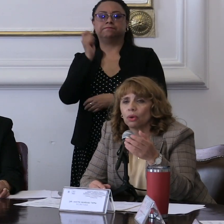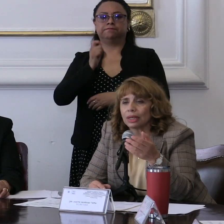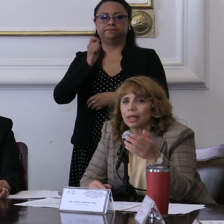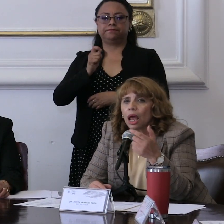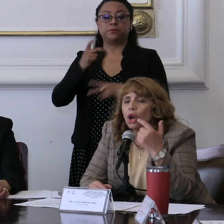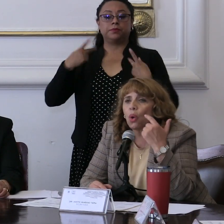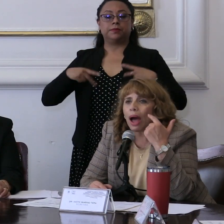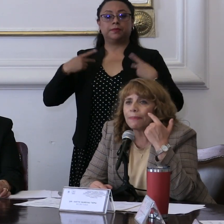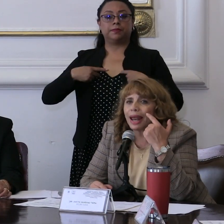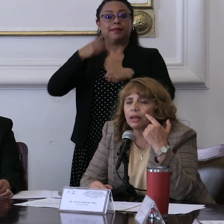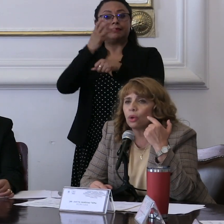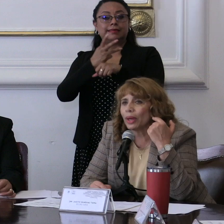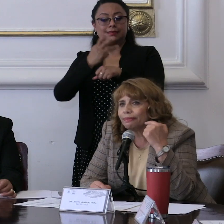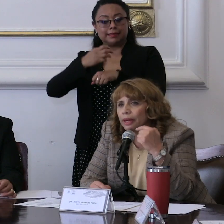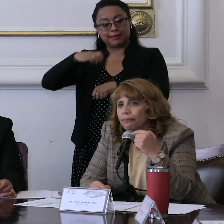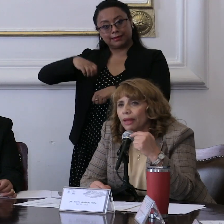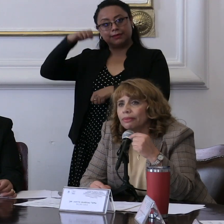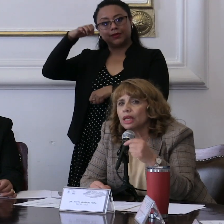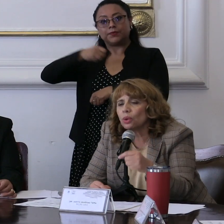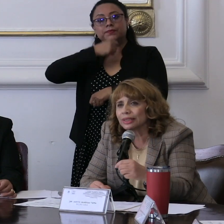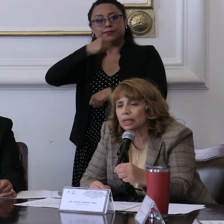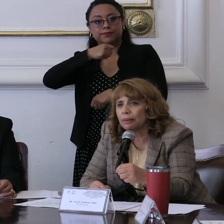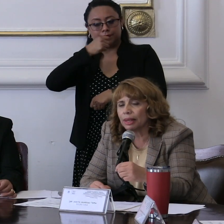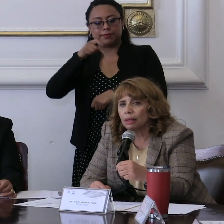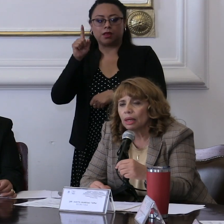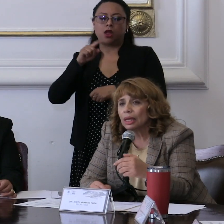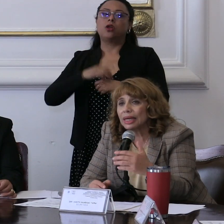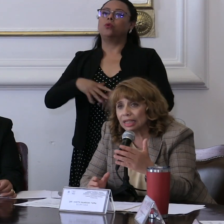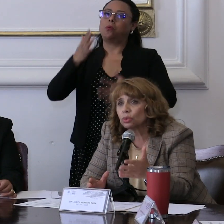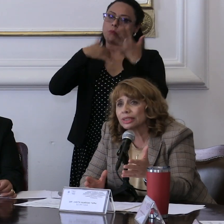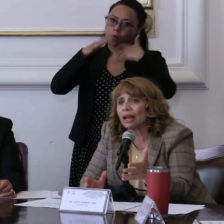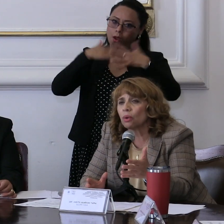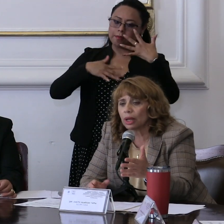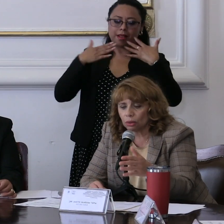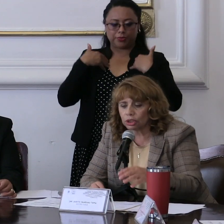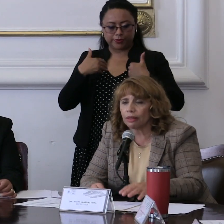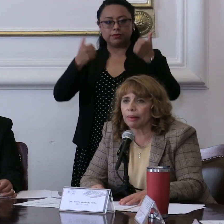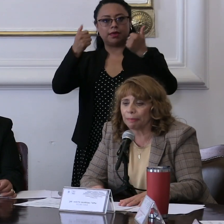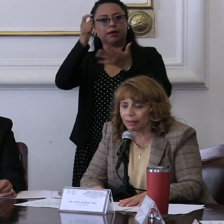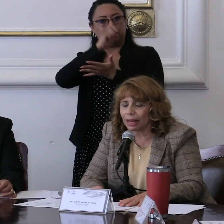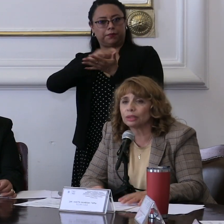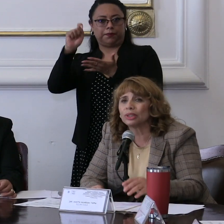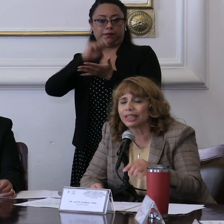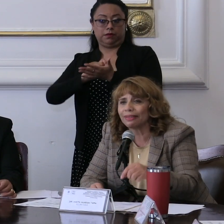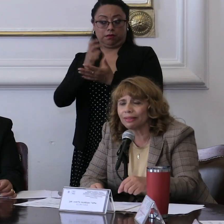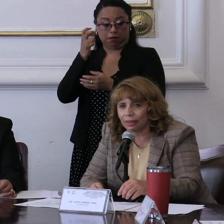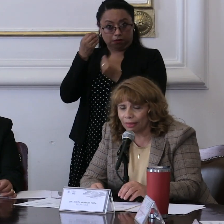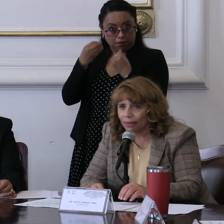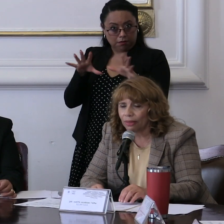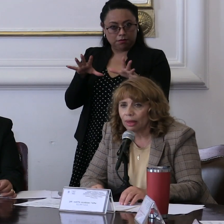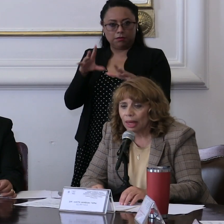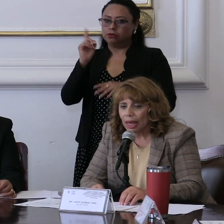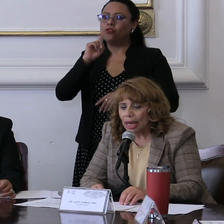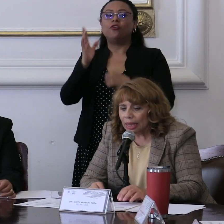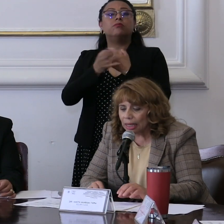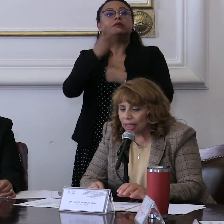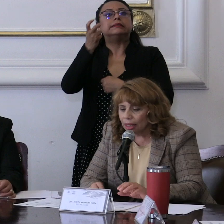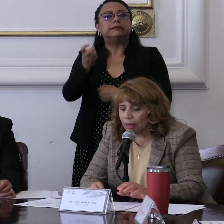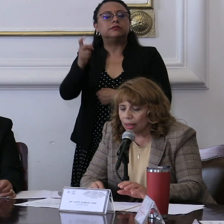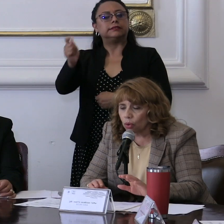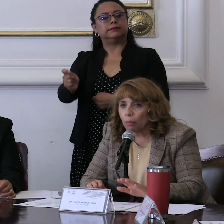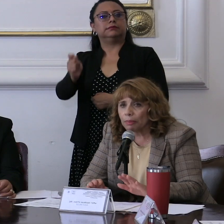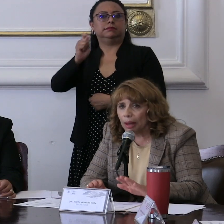adultos mayores, lo hablan, lo entienden y lo escriben. Y esto es algo que no se debe perder, es nuestra identidad.